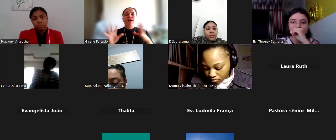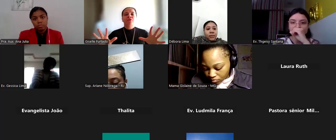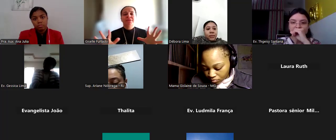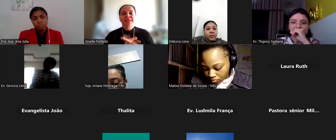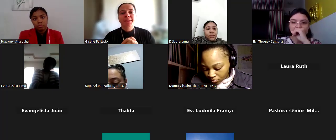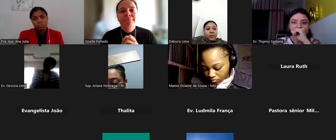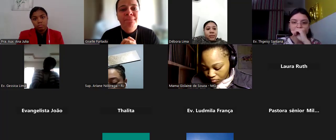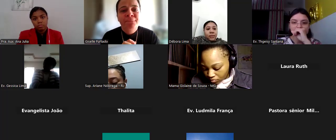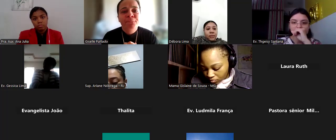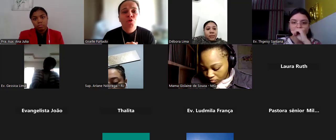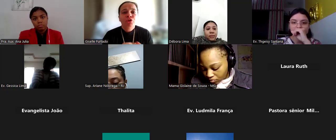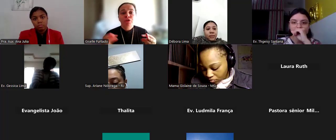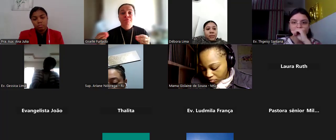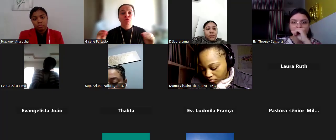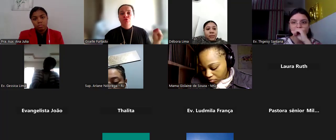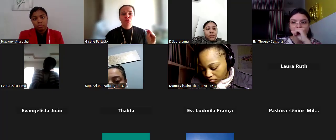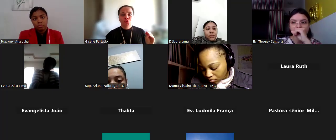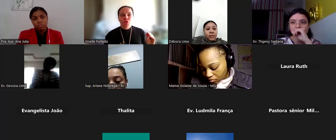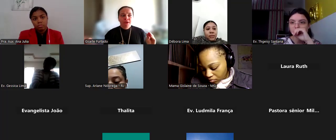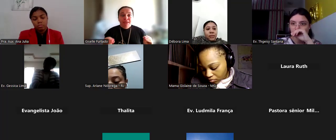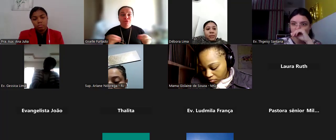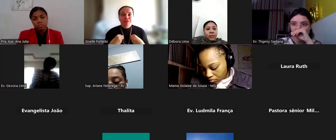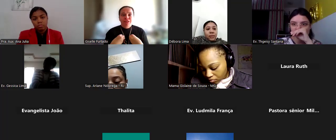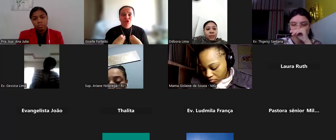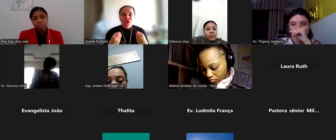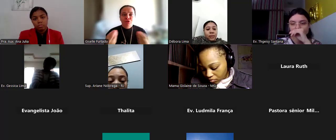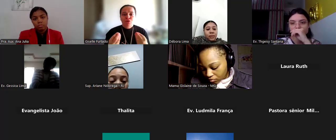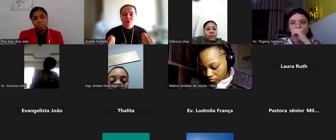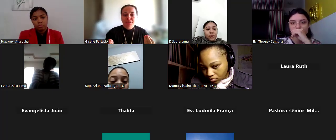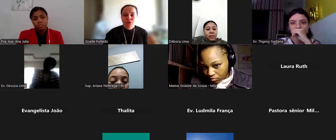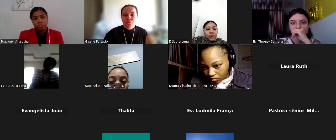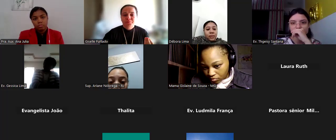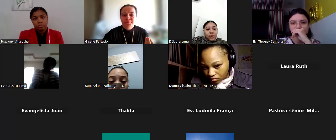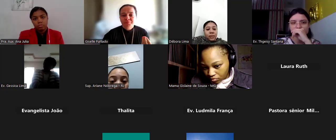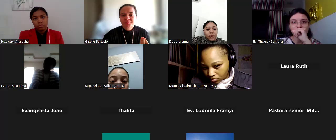falo assim, quando você vê um surdo, que você sentir no seu coração,